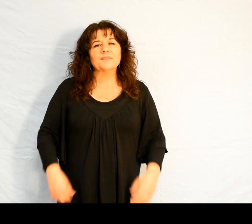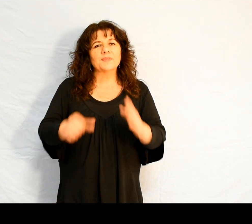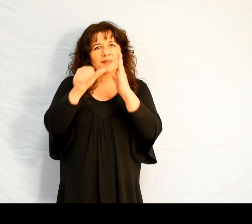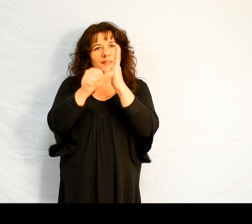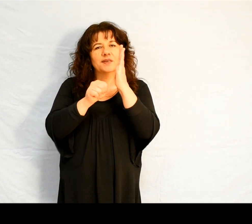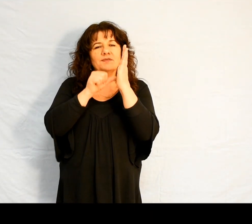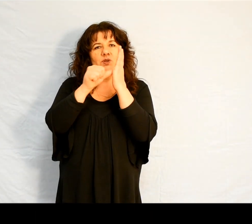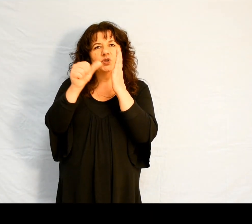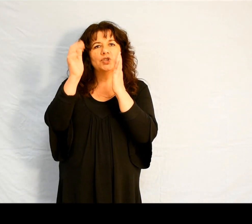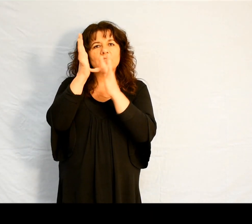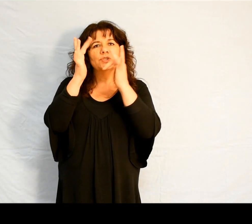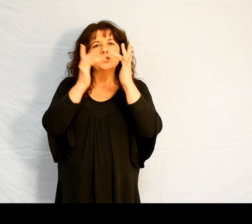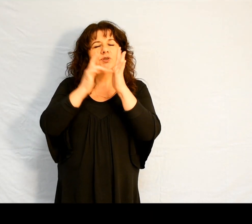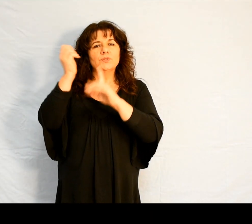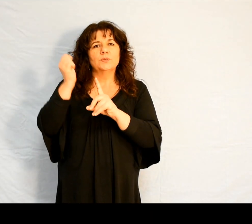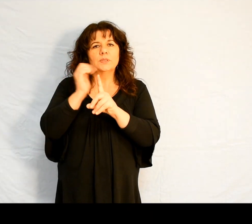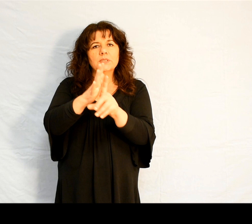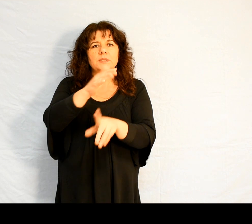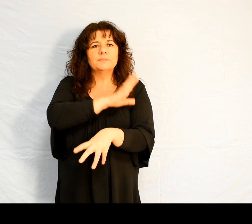Évangile de Jésus-Christ selon saint Luc.